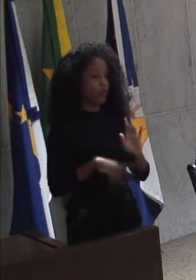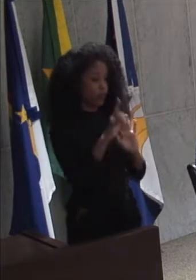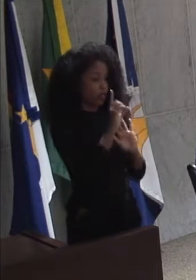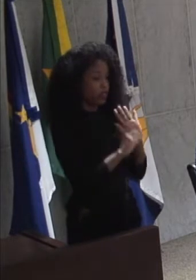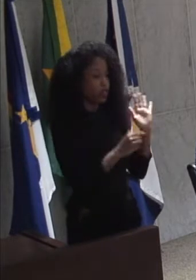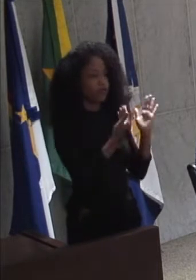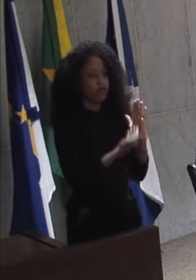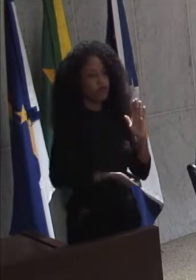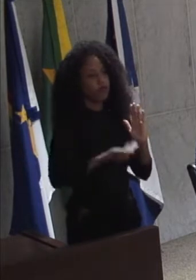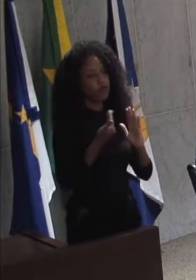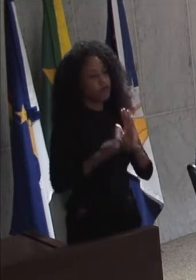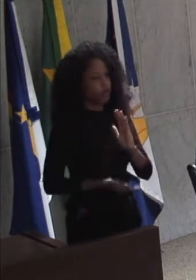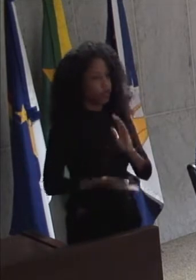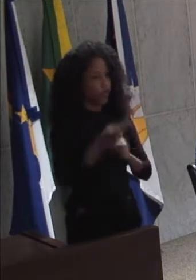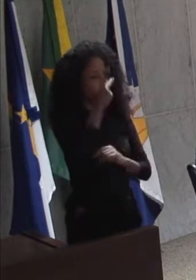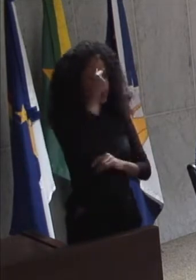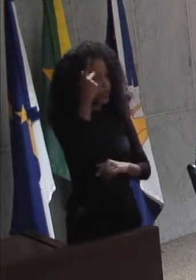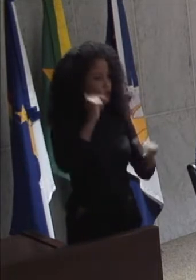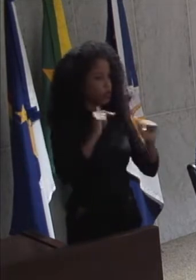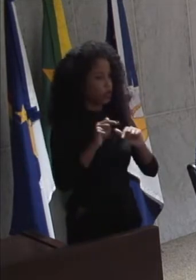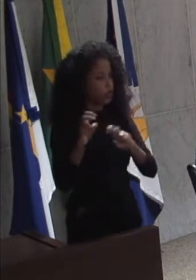e da trabalhadora rural.